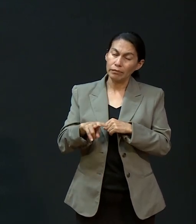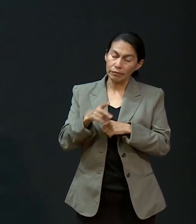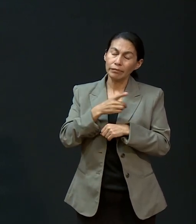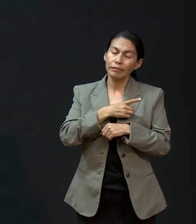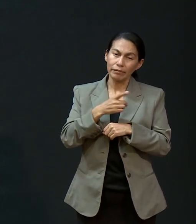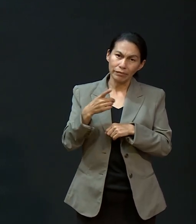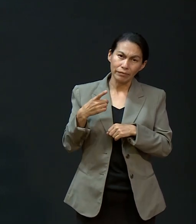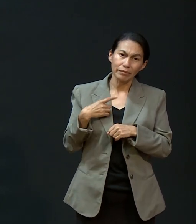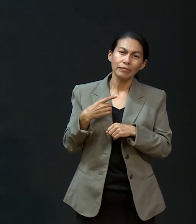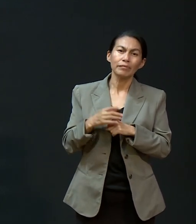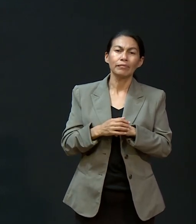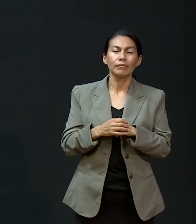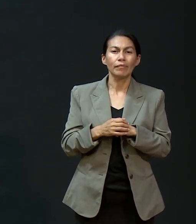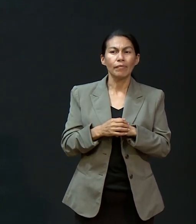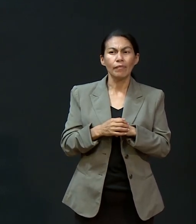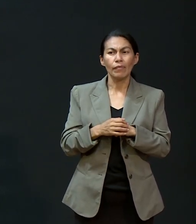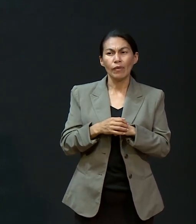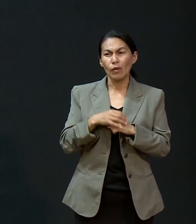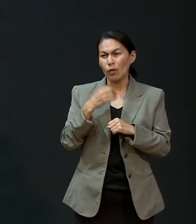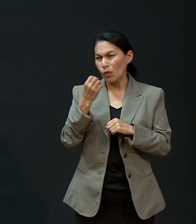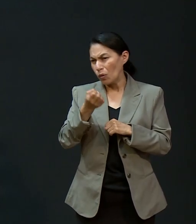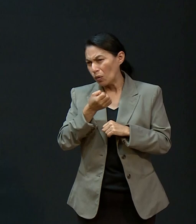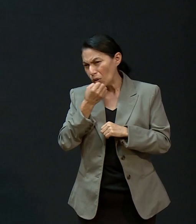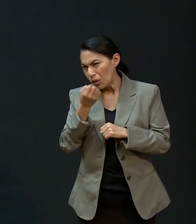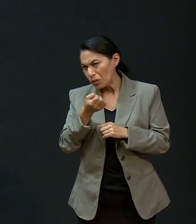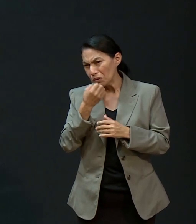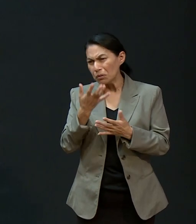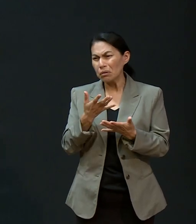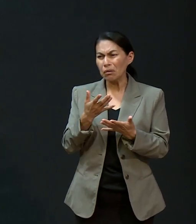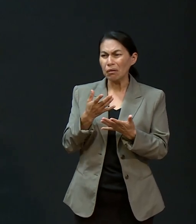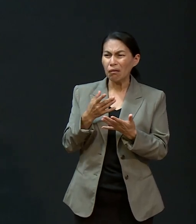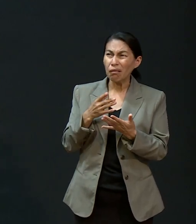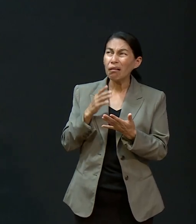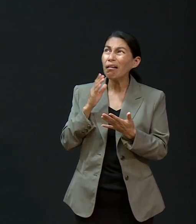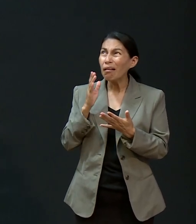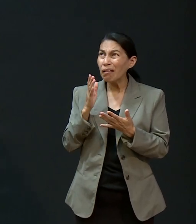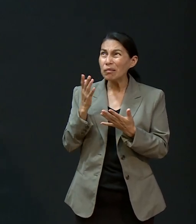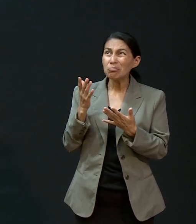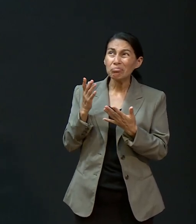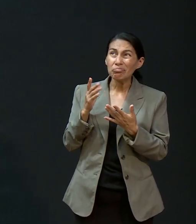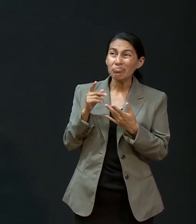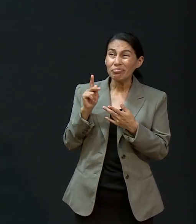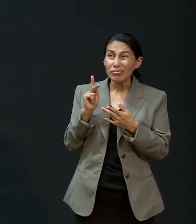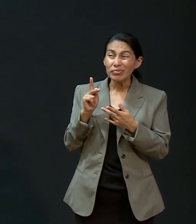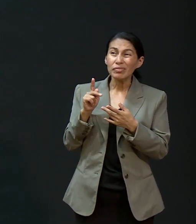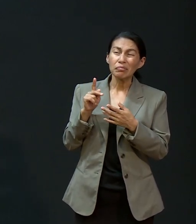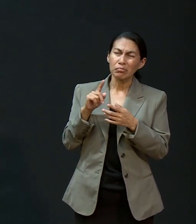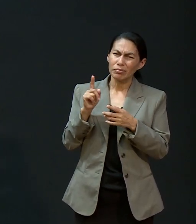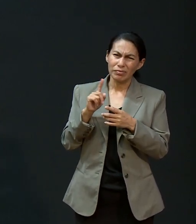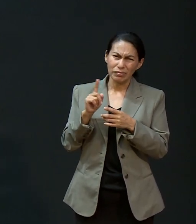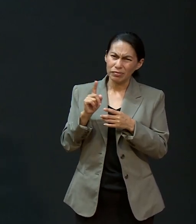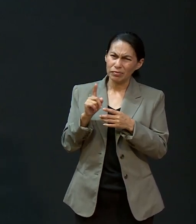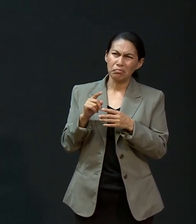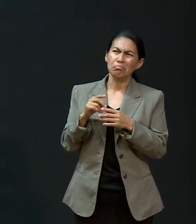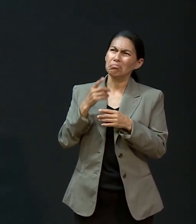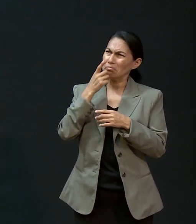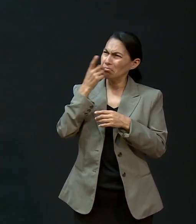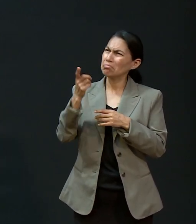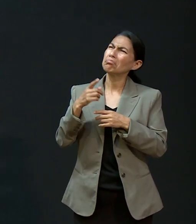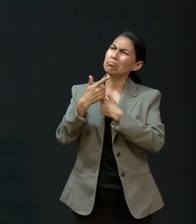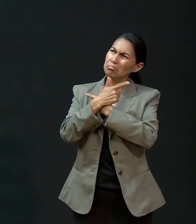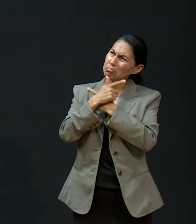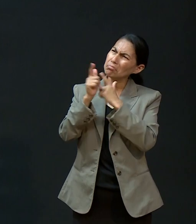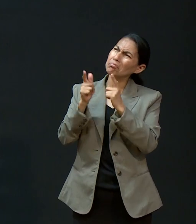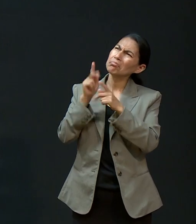debe de ser así, sincera. Sin ningún pero, sino tal cual es lo que tú sientes,